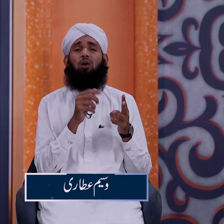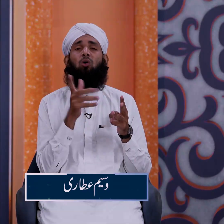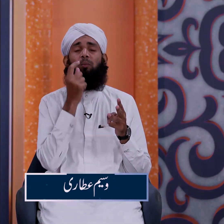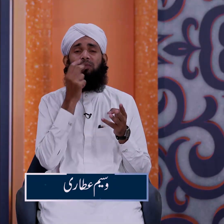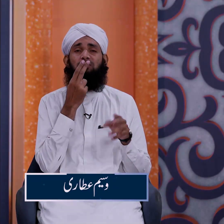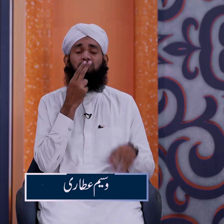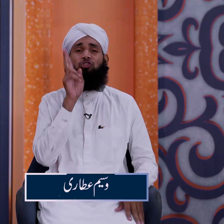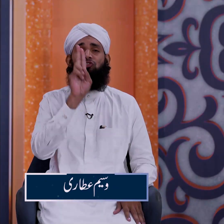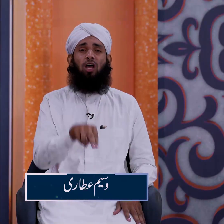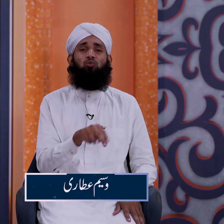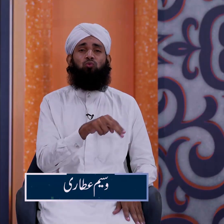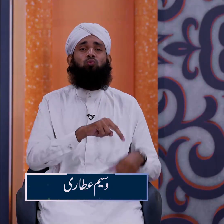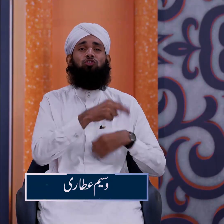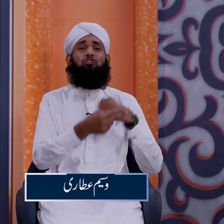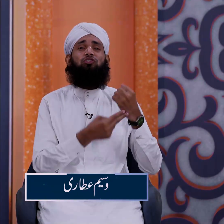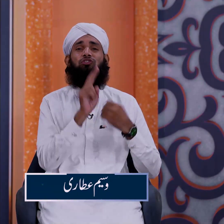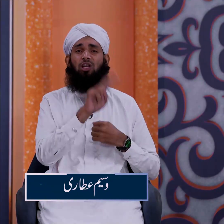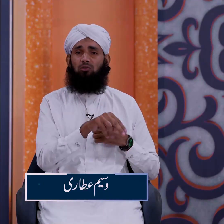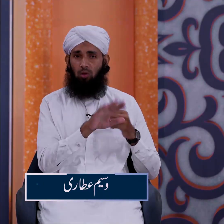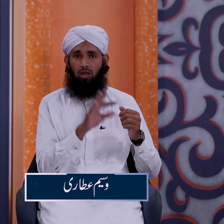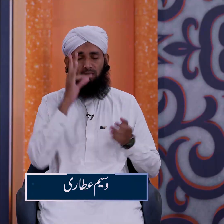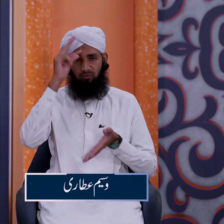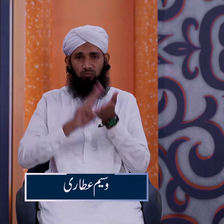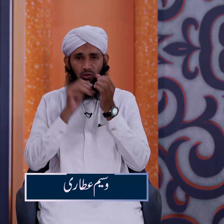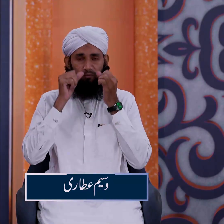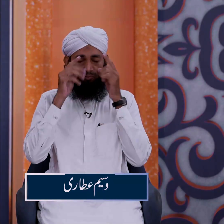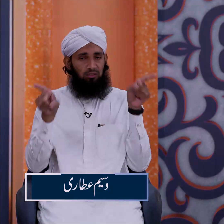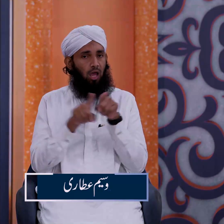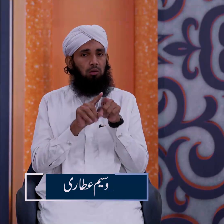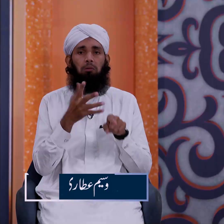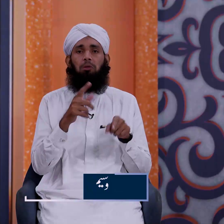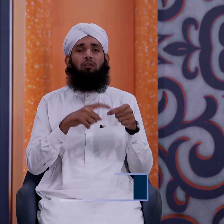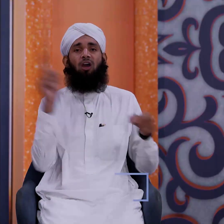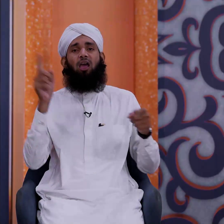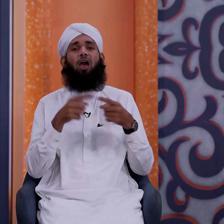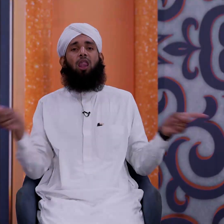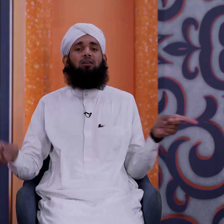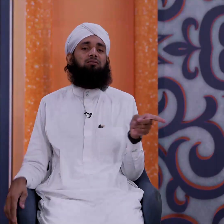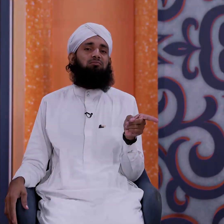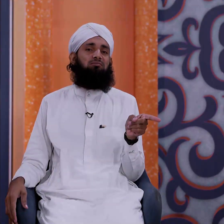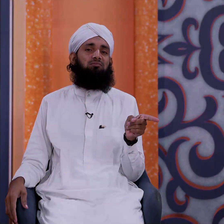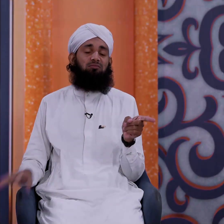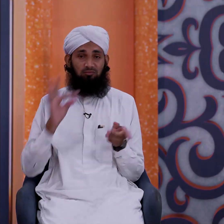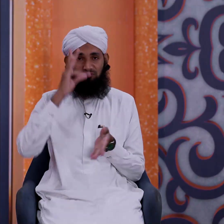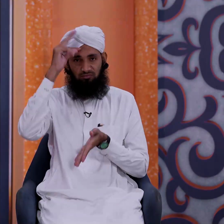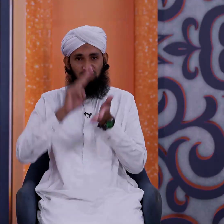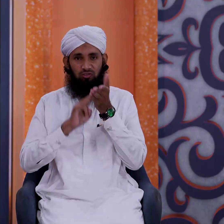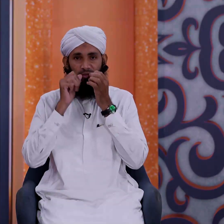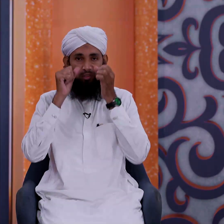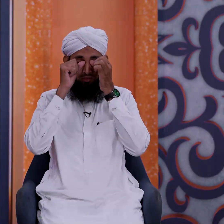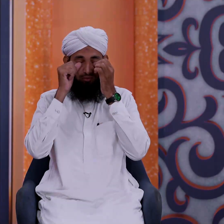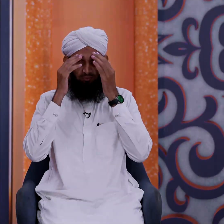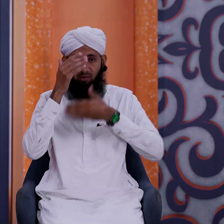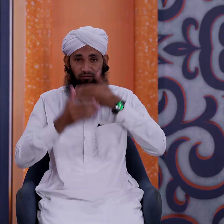اور میرا ان سے کوئی تعلق نہیں۔ نبی پاک صاحب الاولاق سیاح افلاق صلی اللہ علیہ